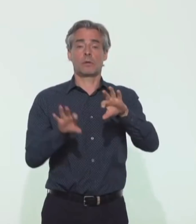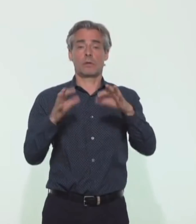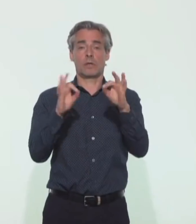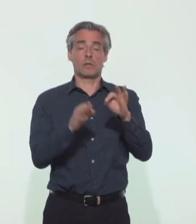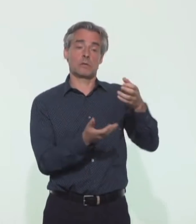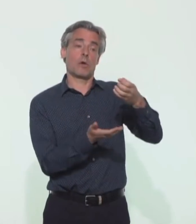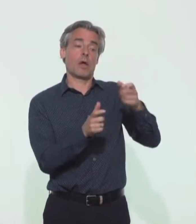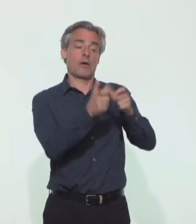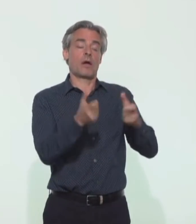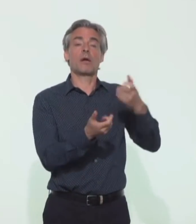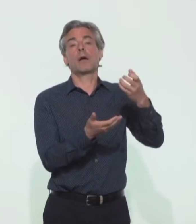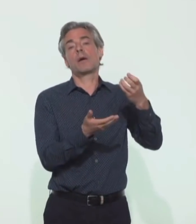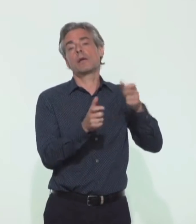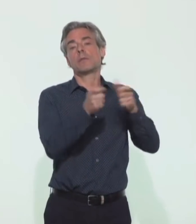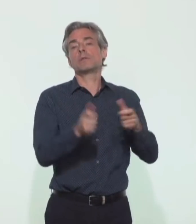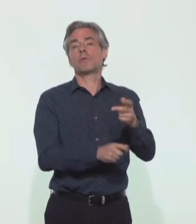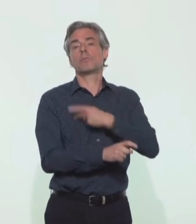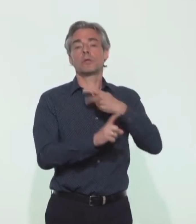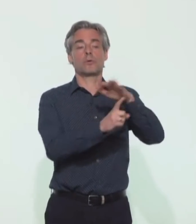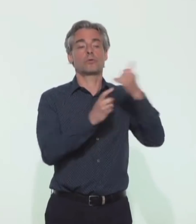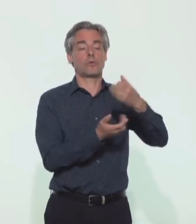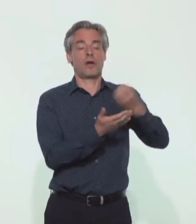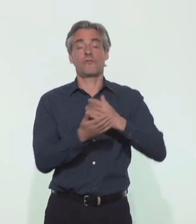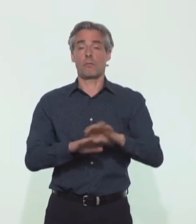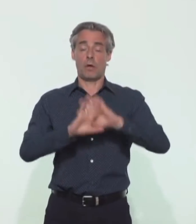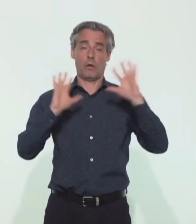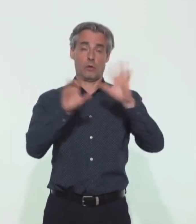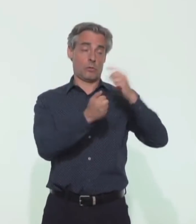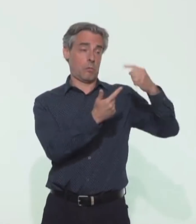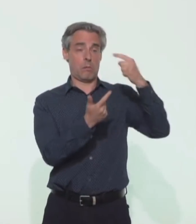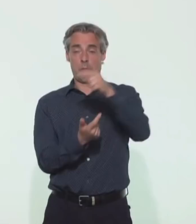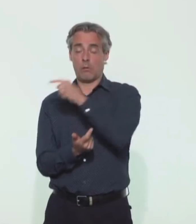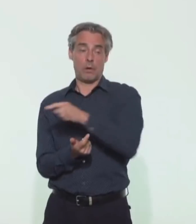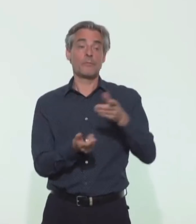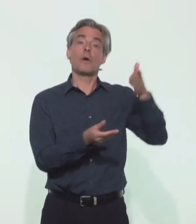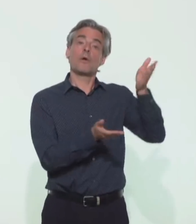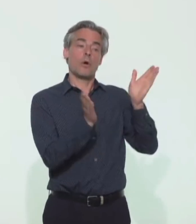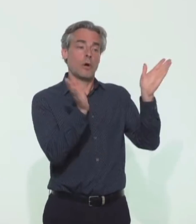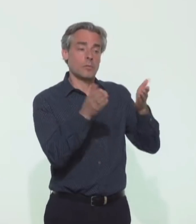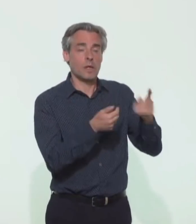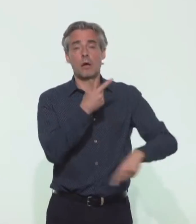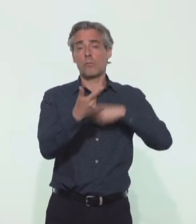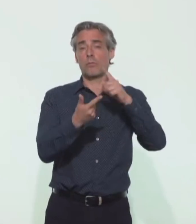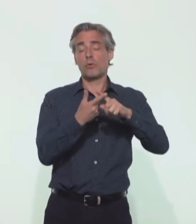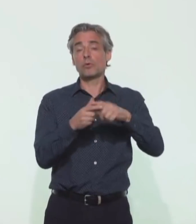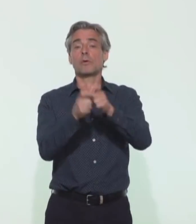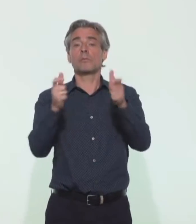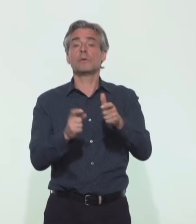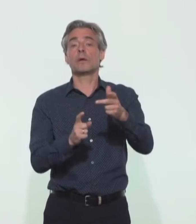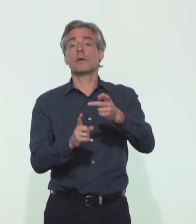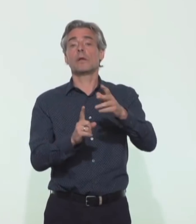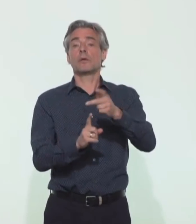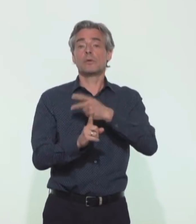des établissements médico-sociaux. Si nous faisons l'addition des décès survenus en milieu hospitalier et de ceux